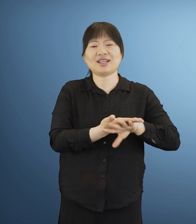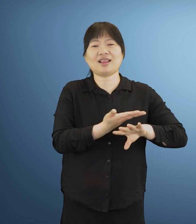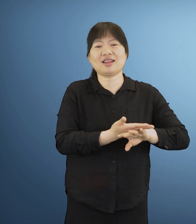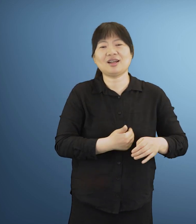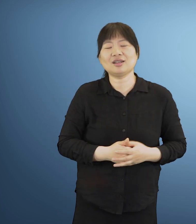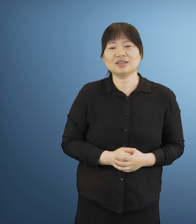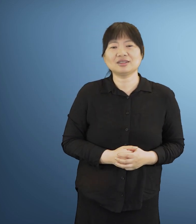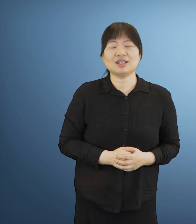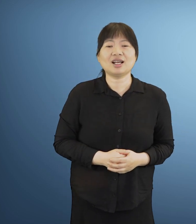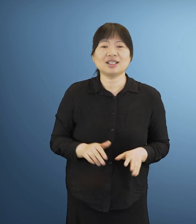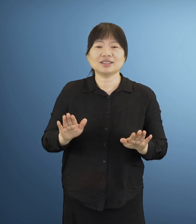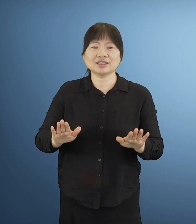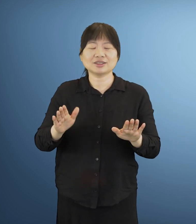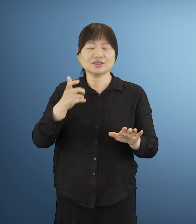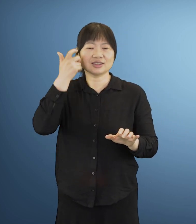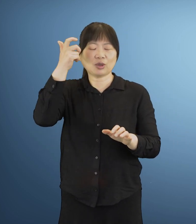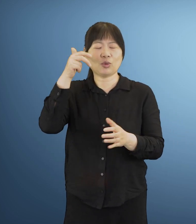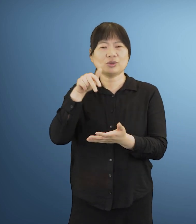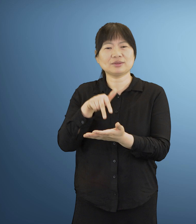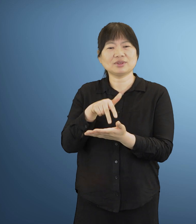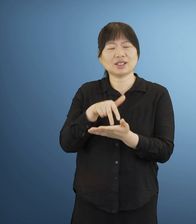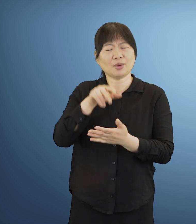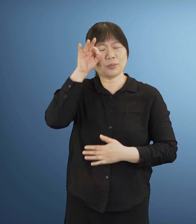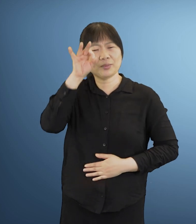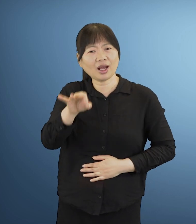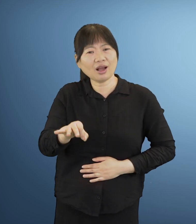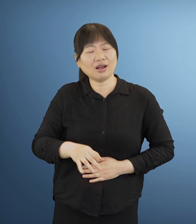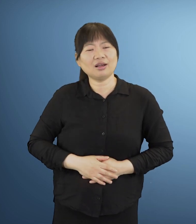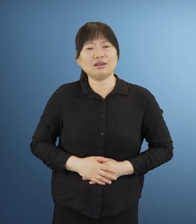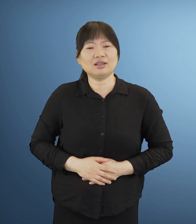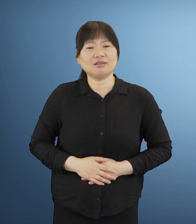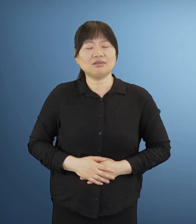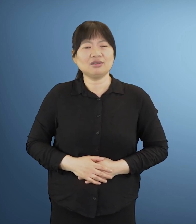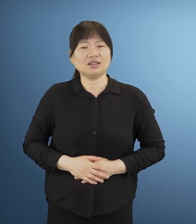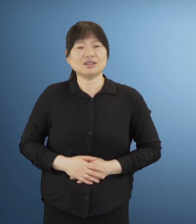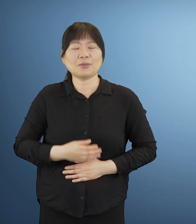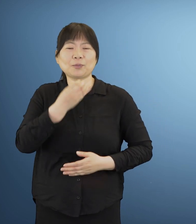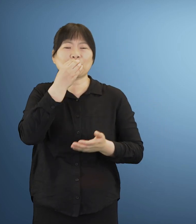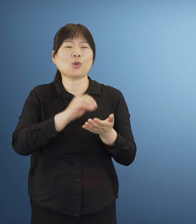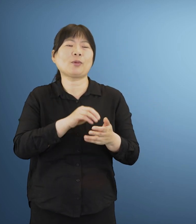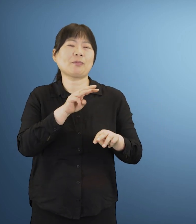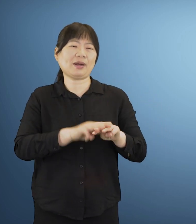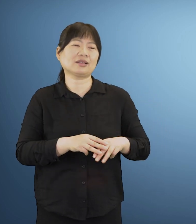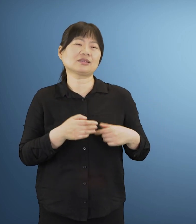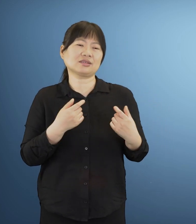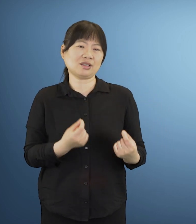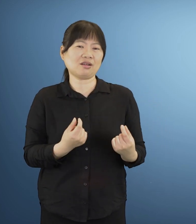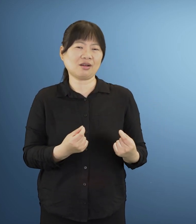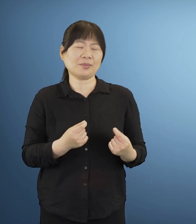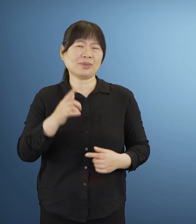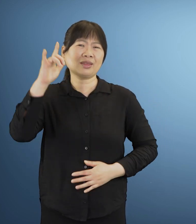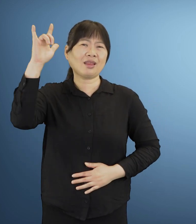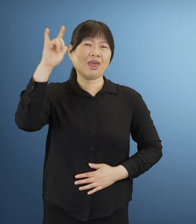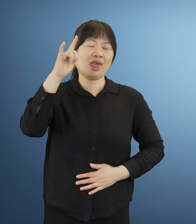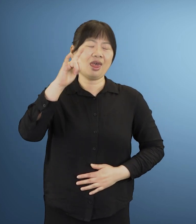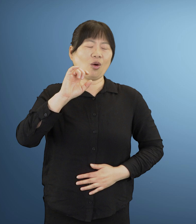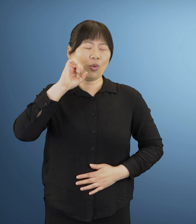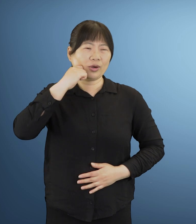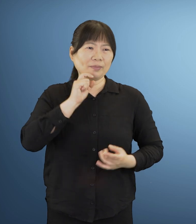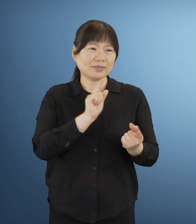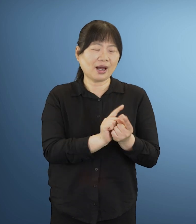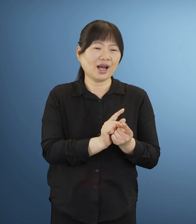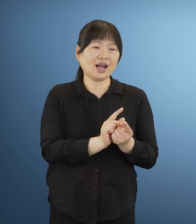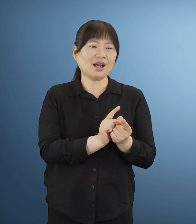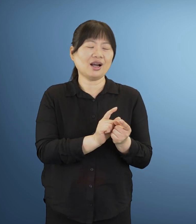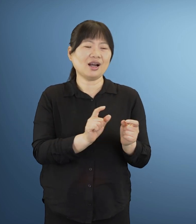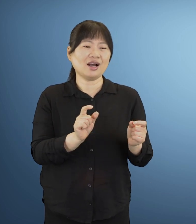어떤 사람의 지금 영적인 상태는 그냥 돌짝밭 같은 상태가 있을 수 있어요.